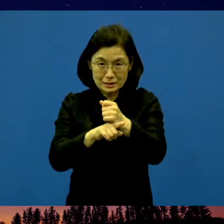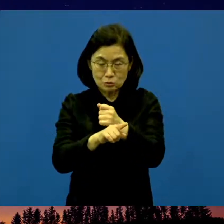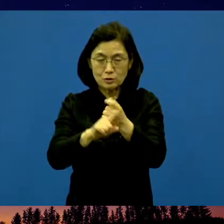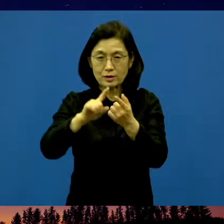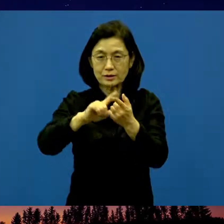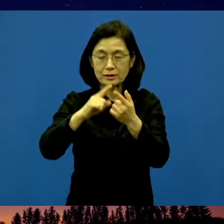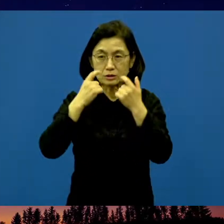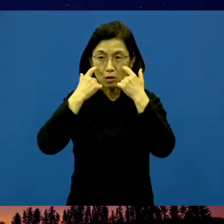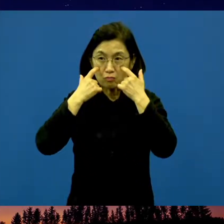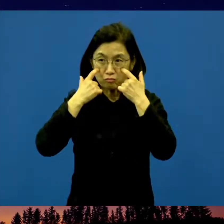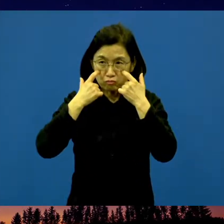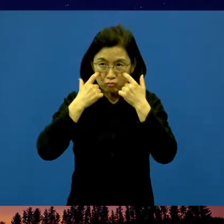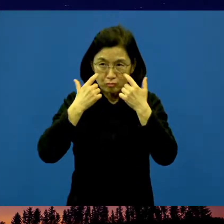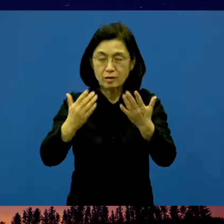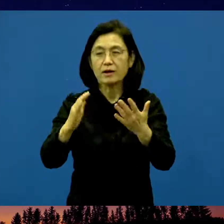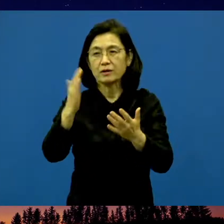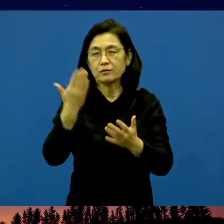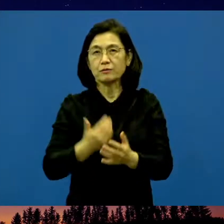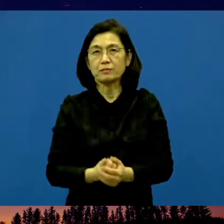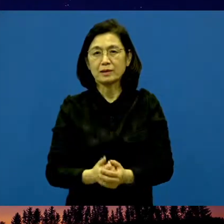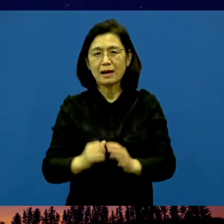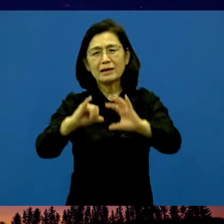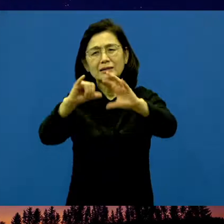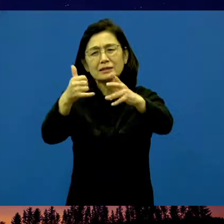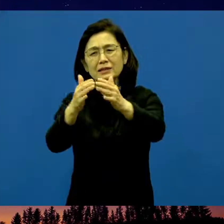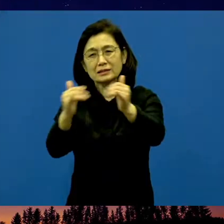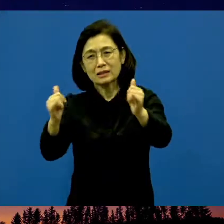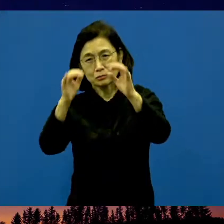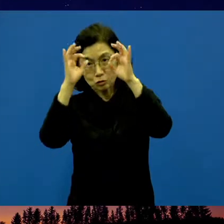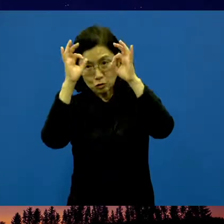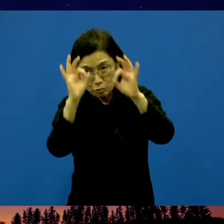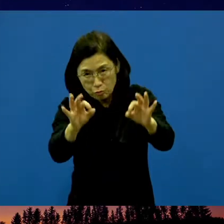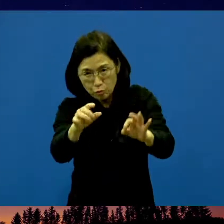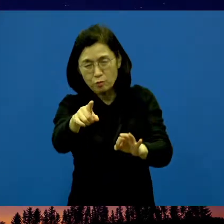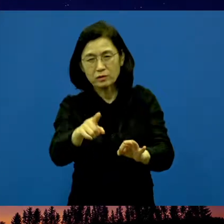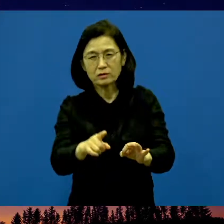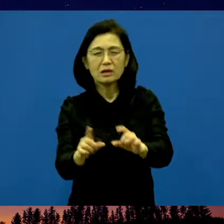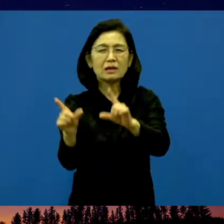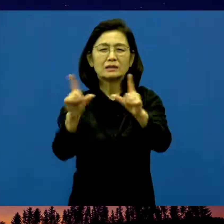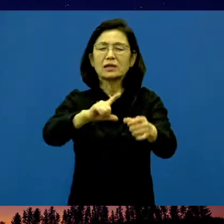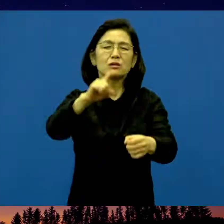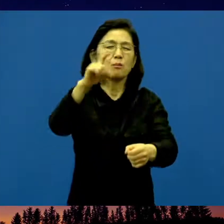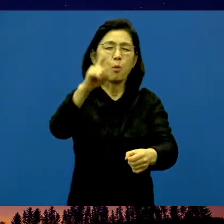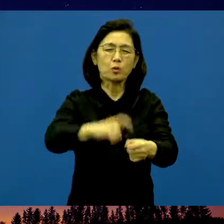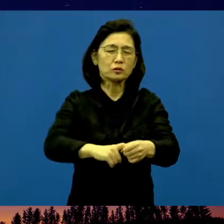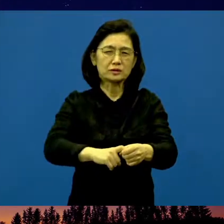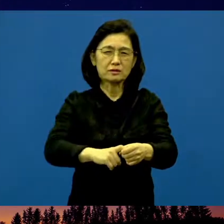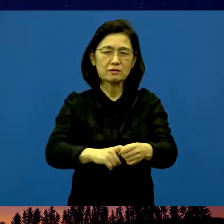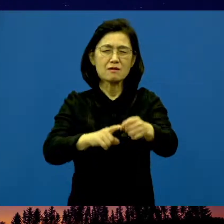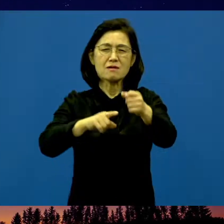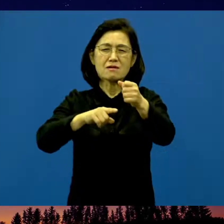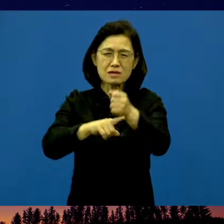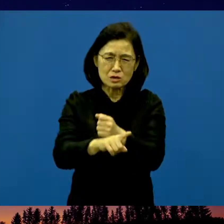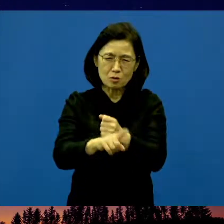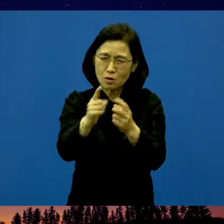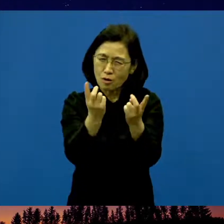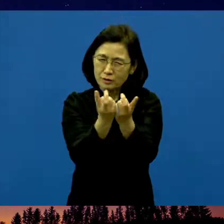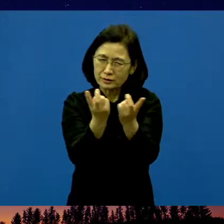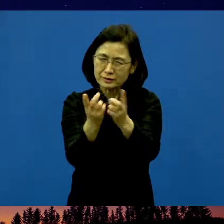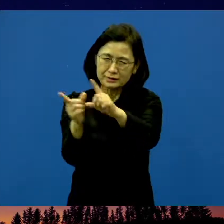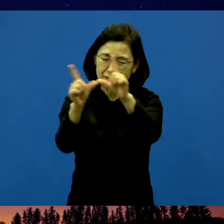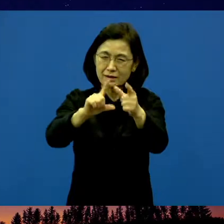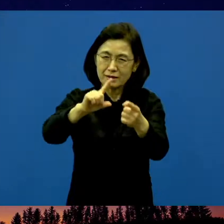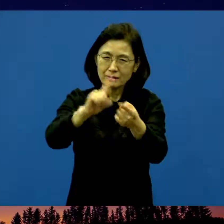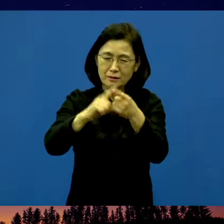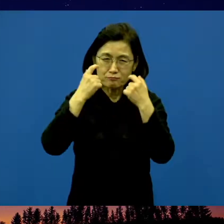세상에 살아가는 사람들을 보십시오. 그 존재의 목적과 이유 그리고 어떻게 살아야 되는 것인가에